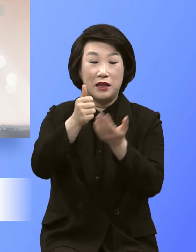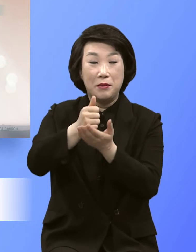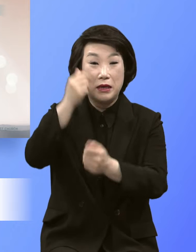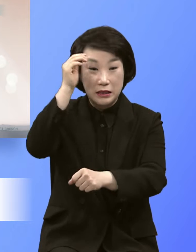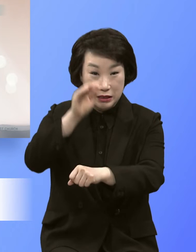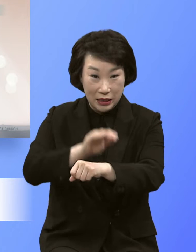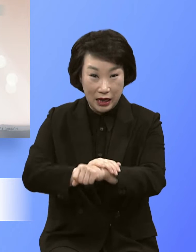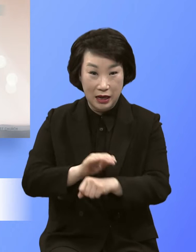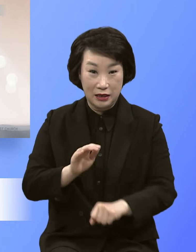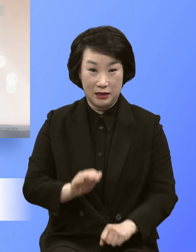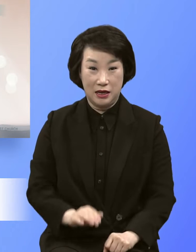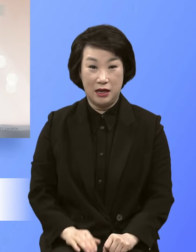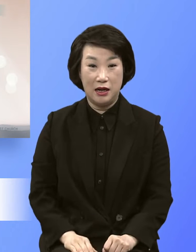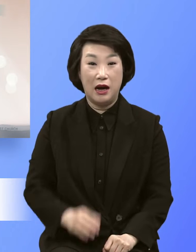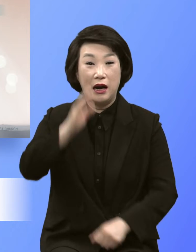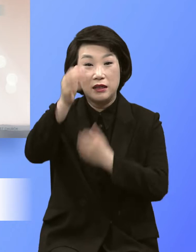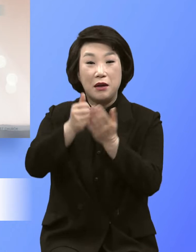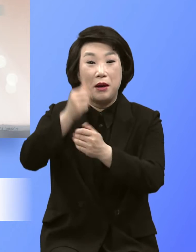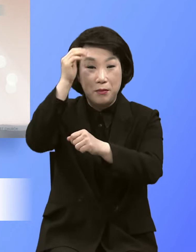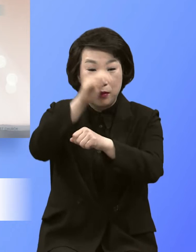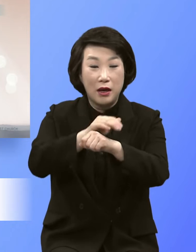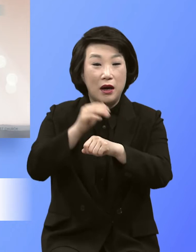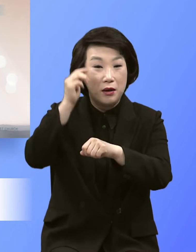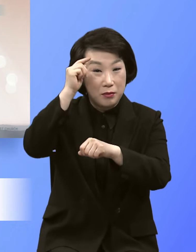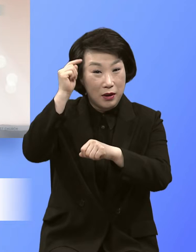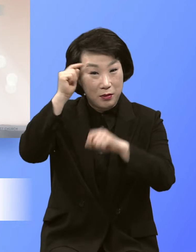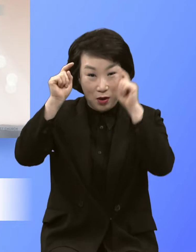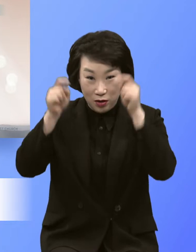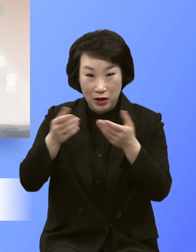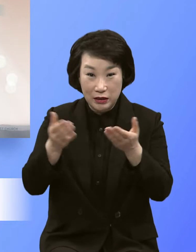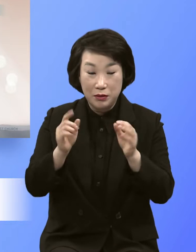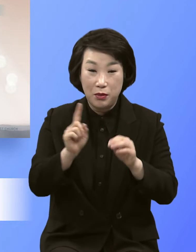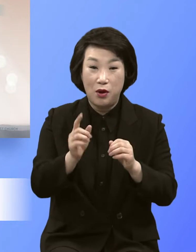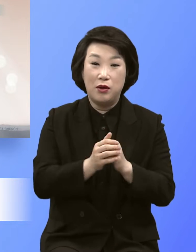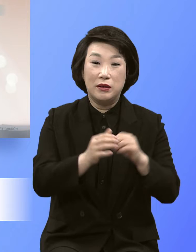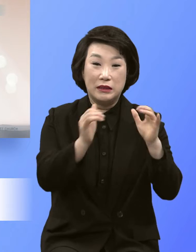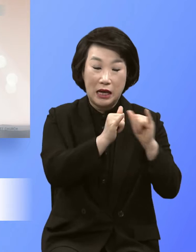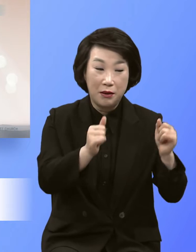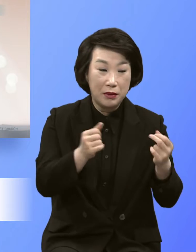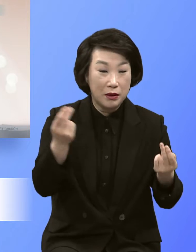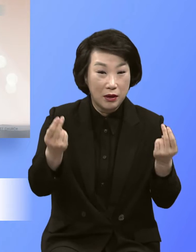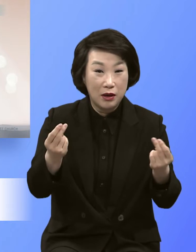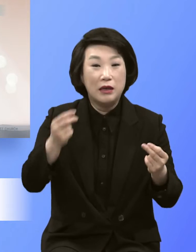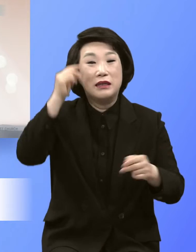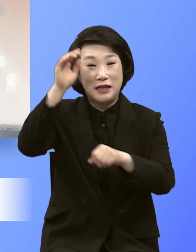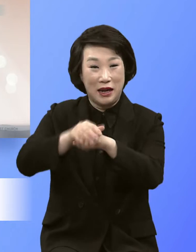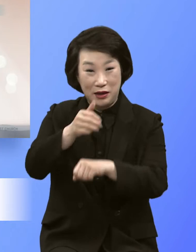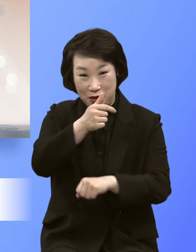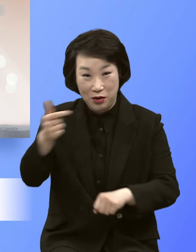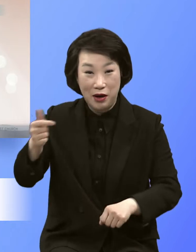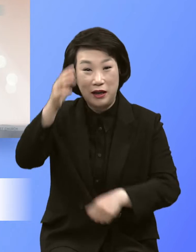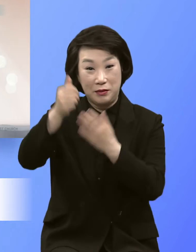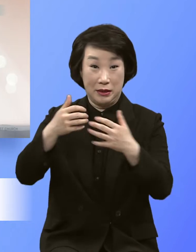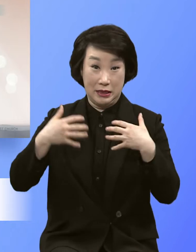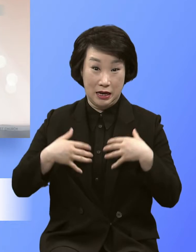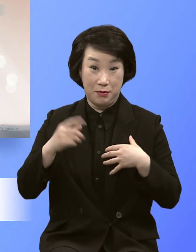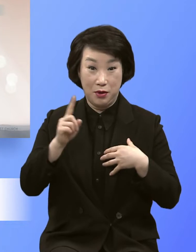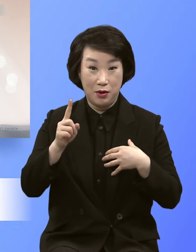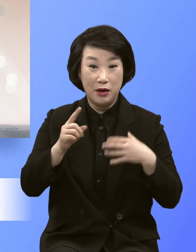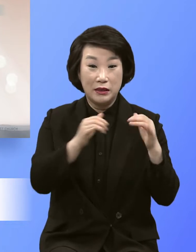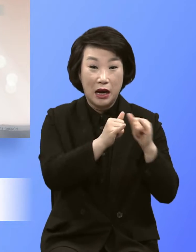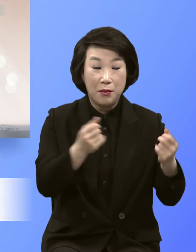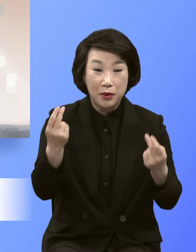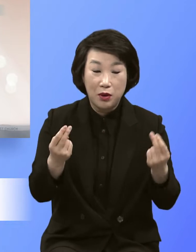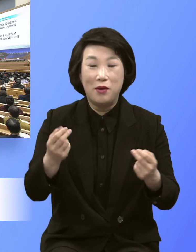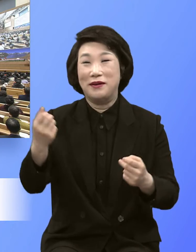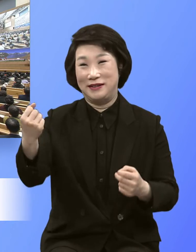능력이요 하나님의 지혜이라. 하나님의 미련한 것이 사람보다 지혜 있고 하나님의 약한 것이